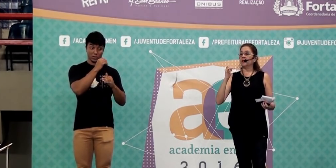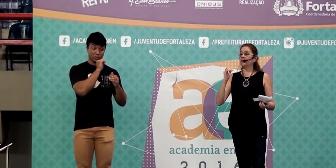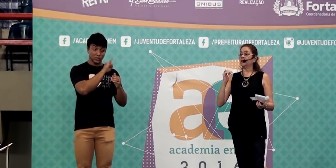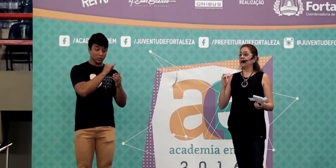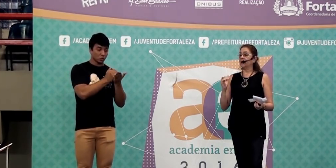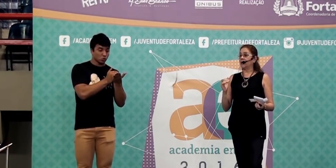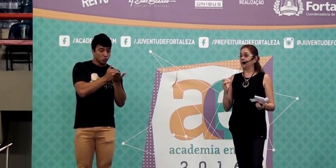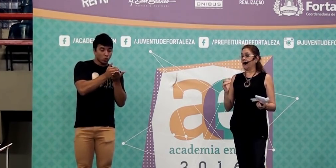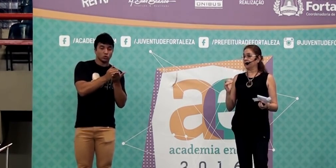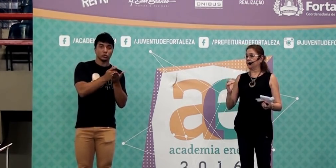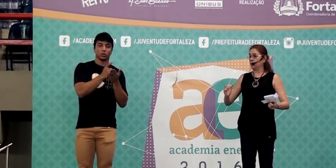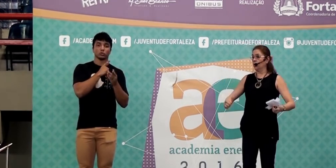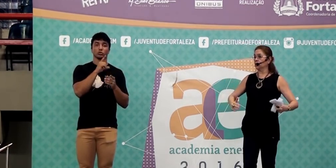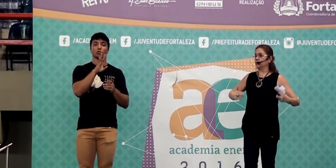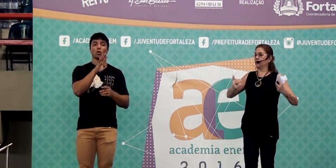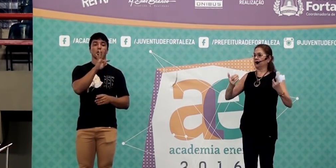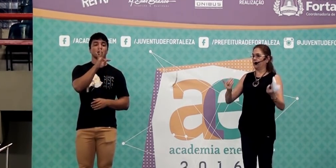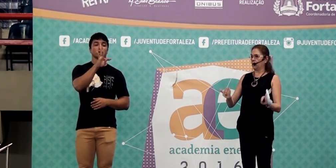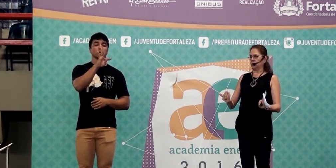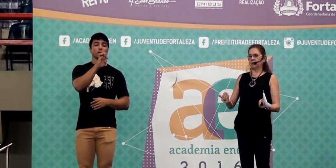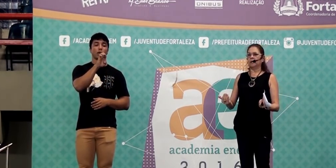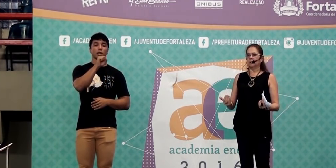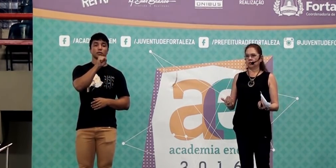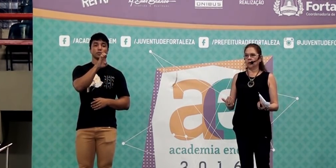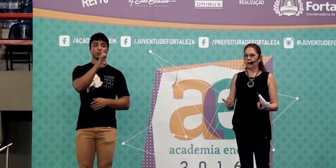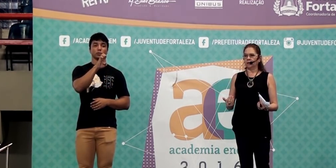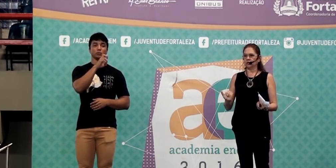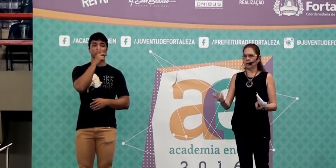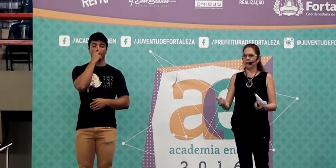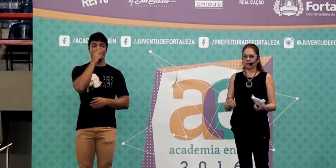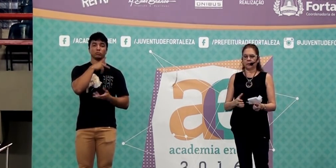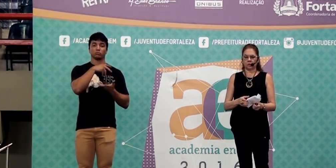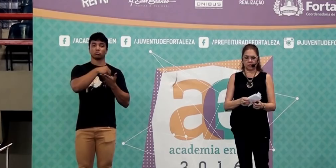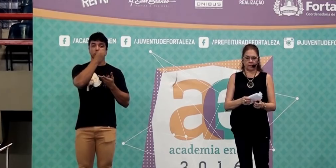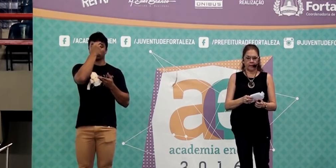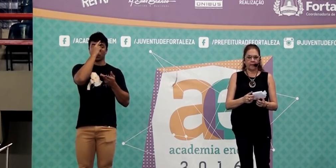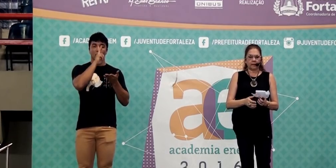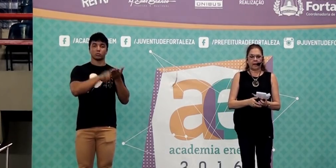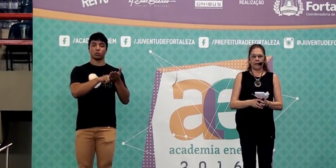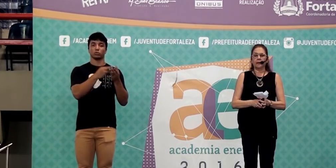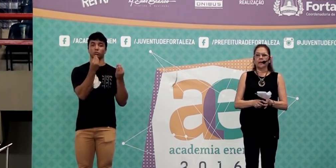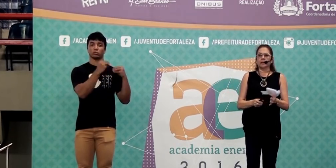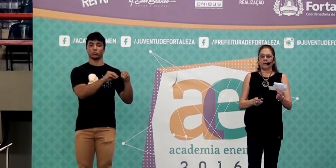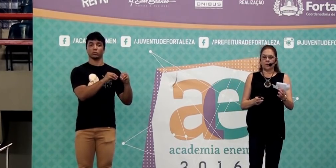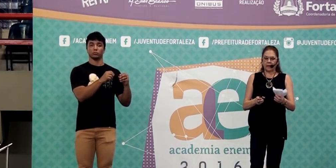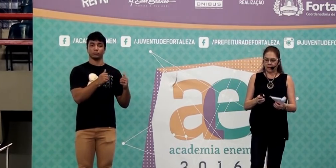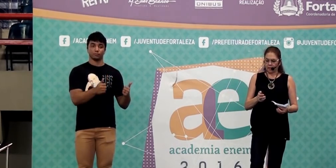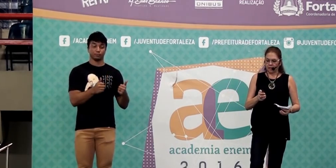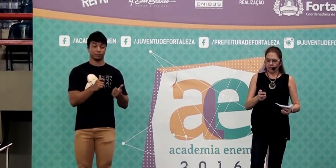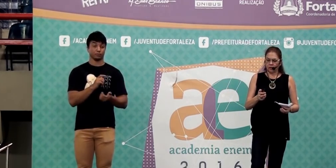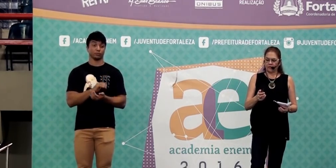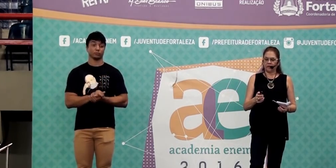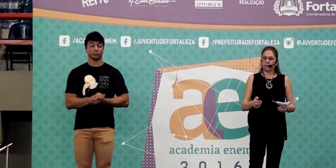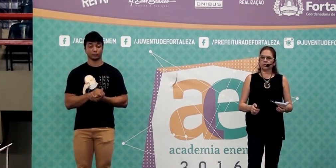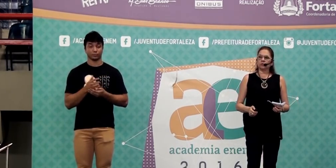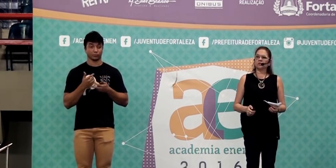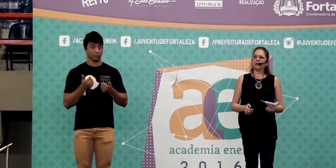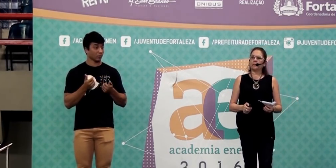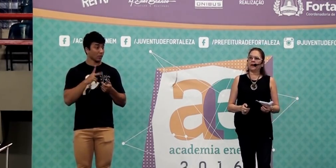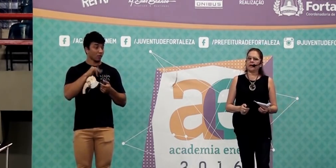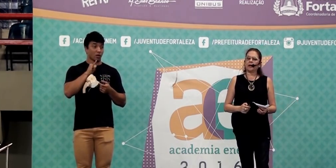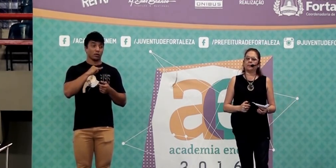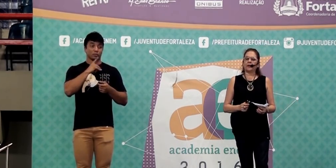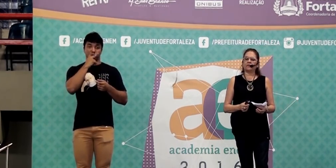se você fizer na tese, onde você mostra sua resposta. Tá? Então, aqui nós vamos